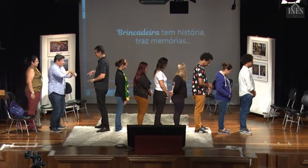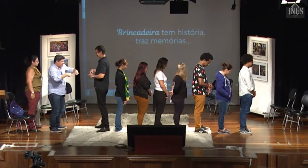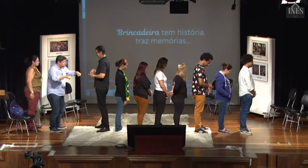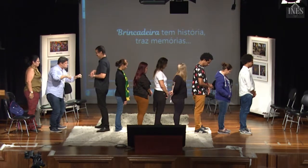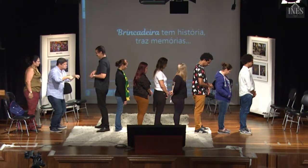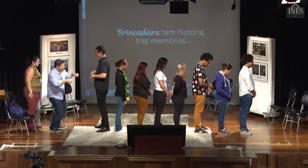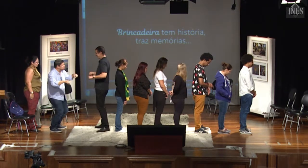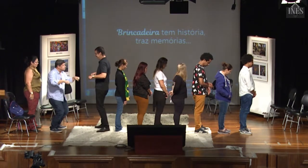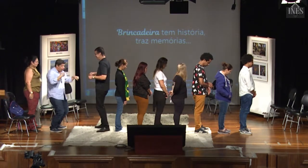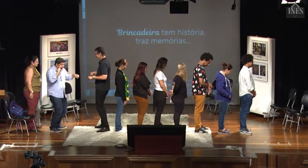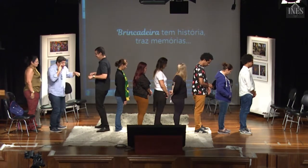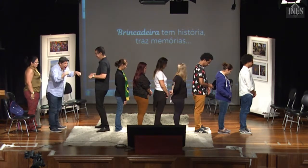Se mandar.